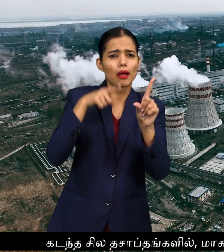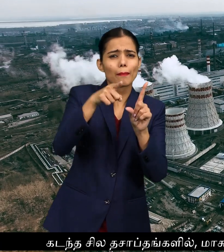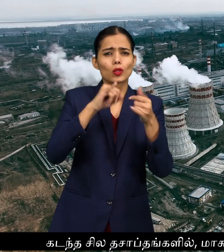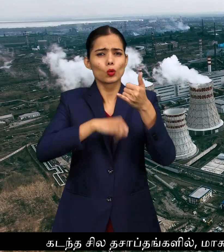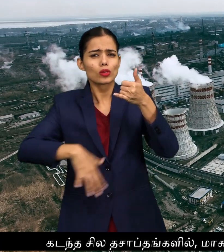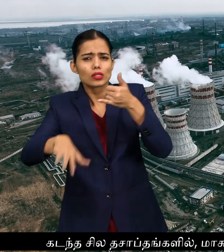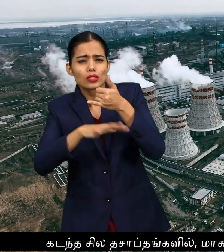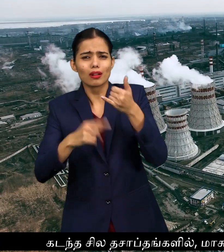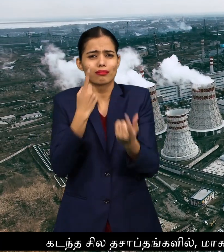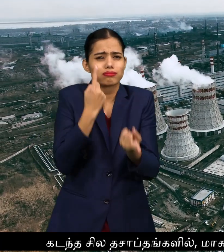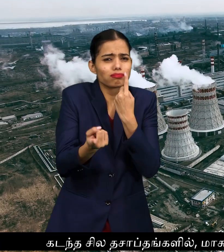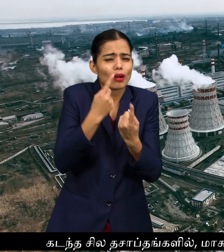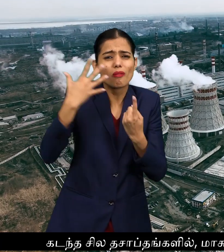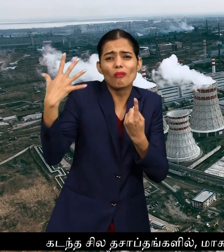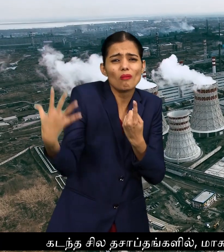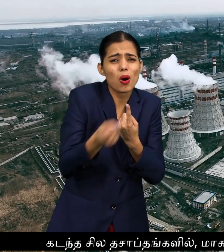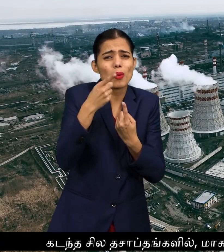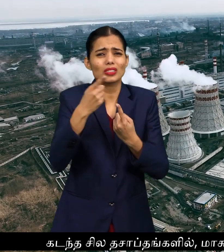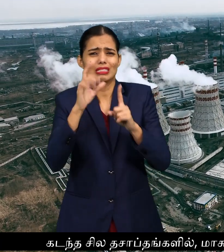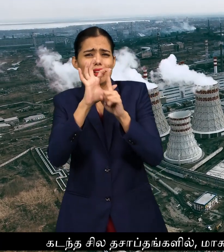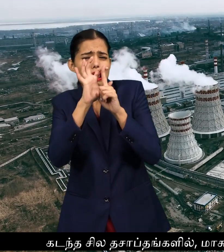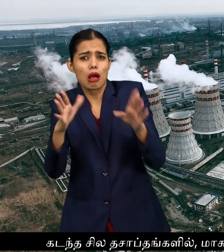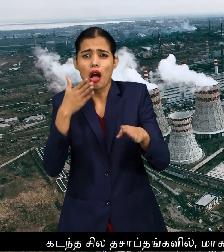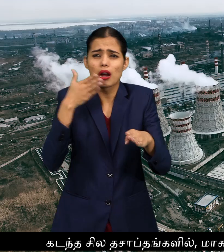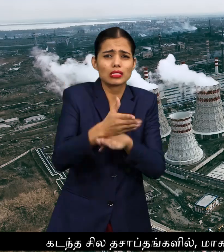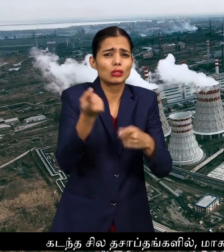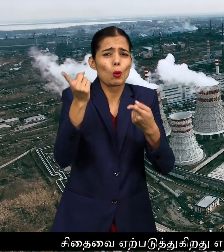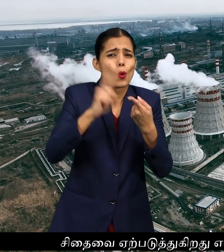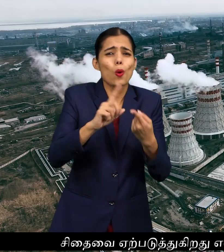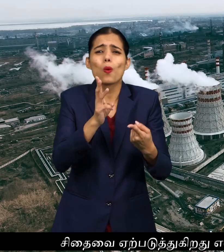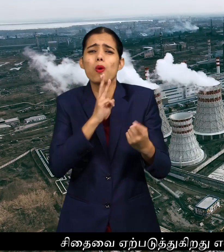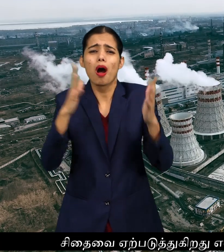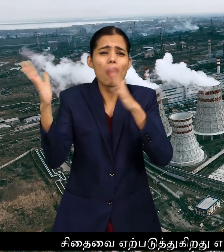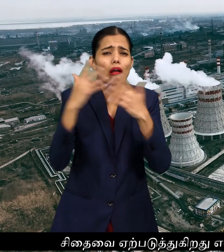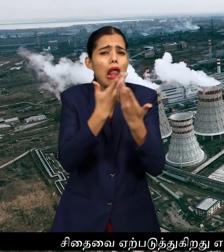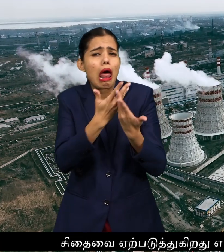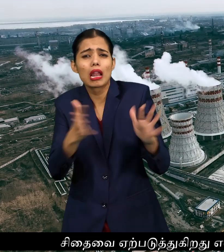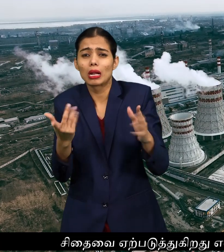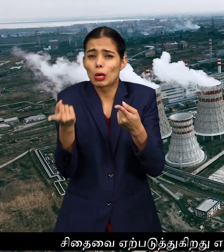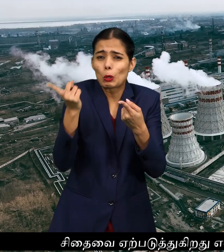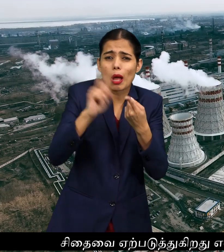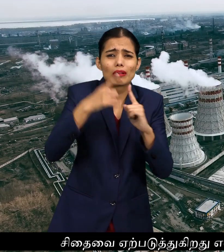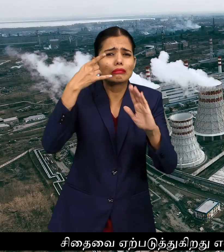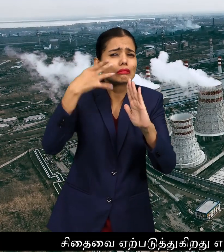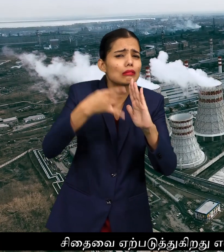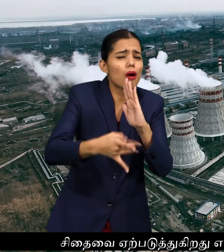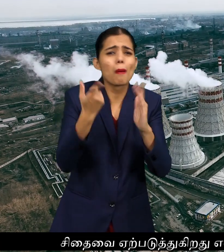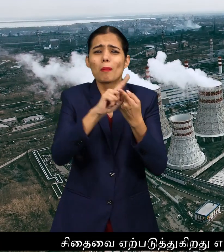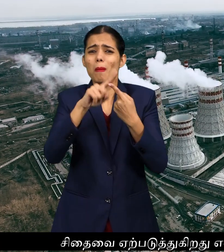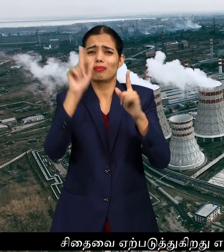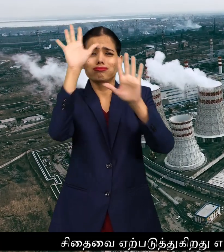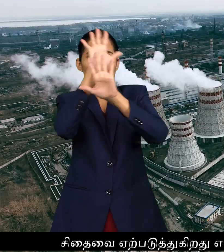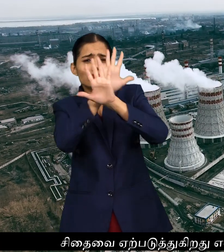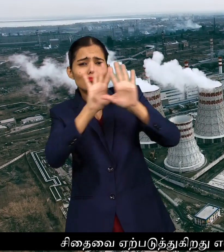தசாப்தங்களில் மாசுபாடு வளிமண்டலத்தில் ஓசோன் படலத்தின் சிதைவை ஏற்படுத்துகிறது என்று